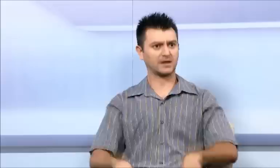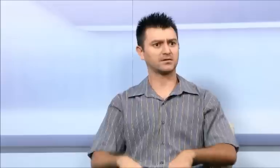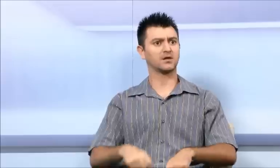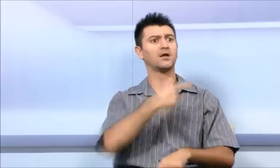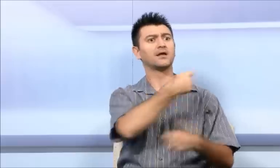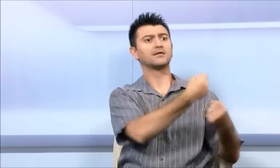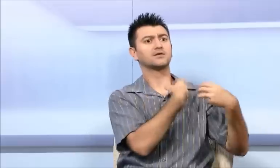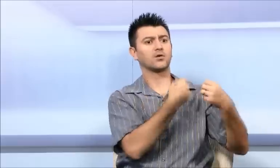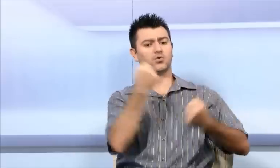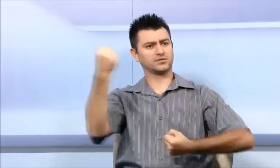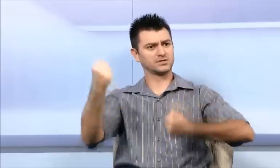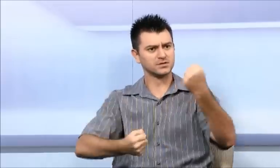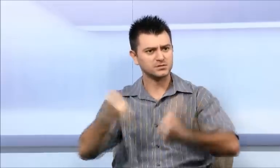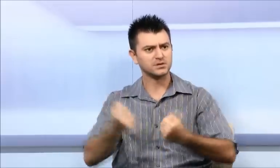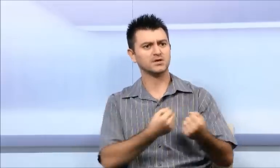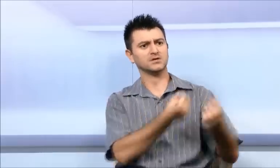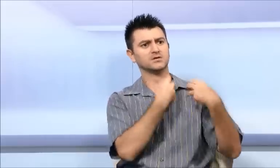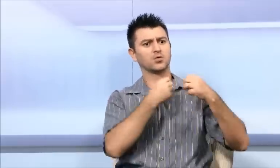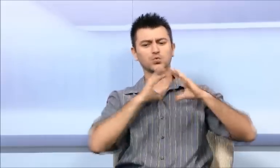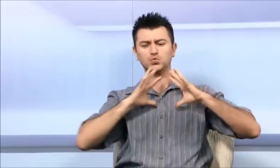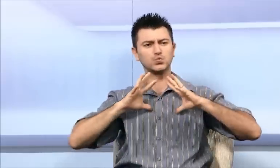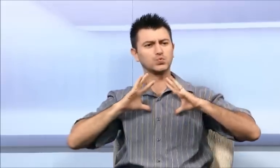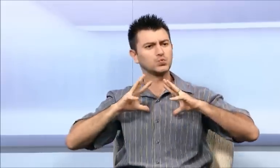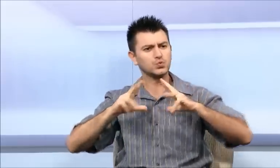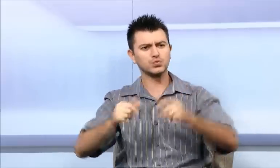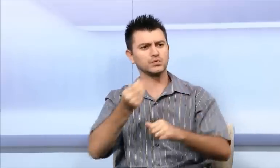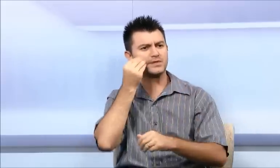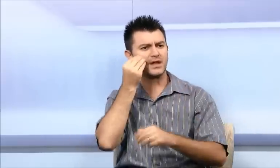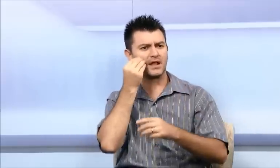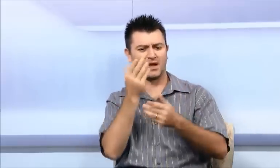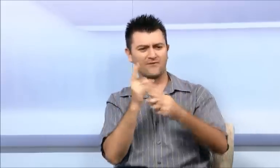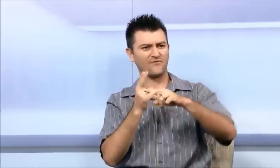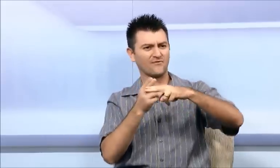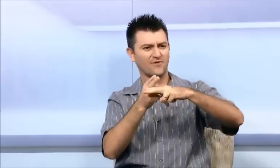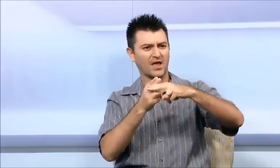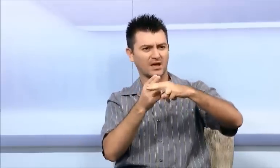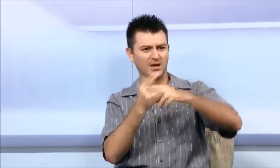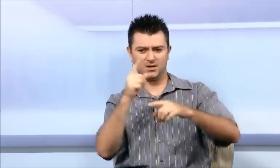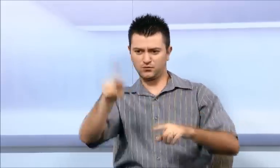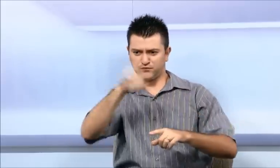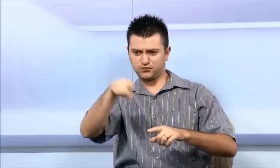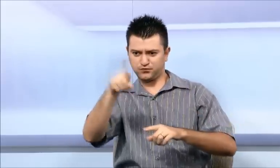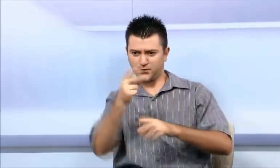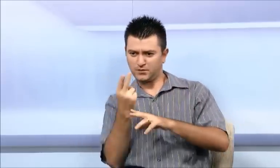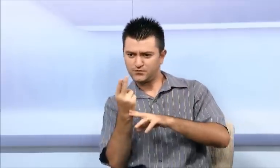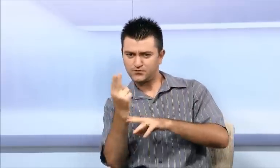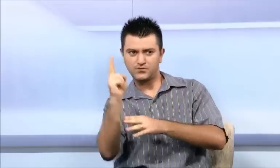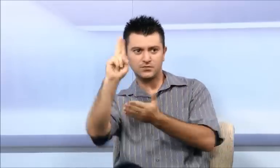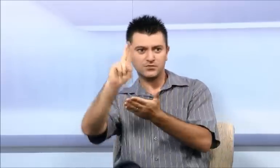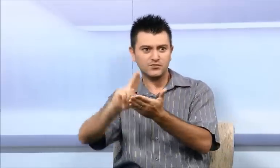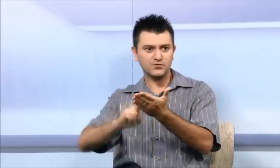mais confiança em mim, ele acreditava que eu podia fazer mais coisas, conseguir tirar uma carteira de motorista.